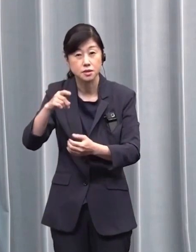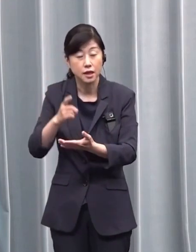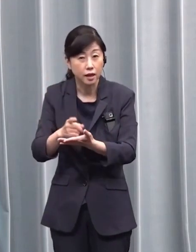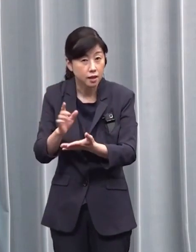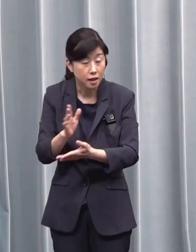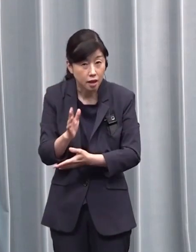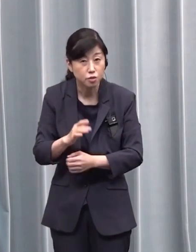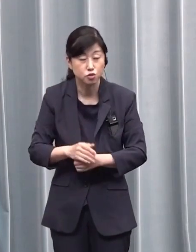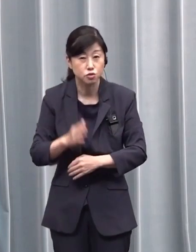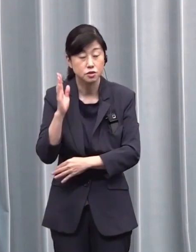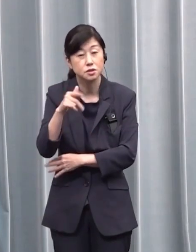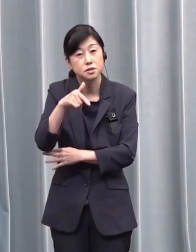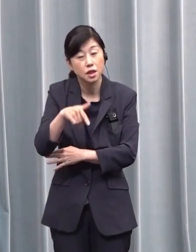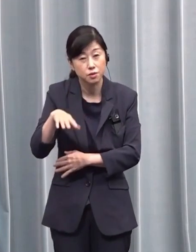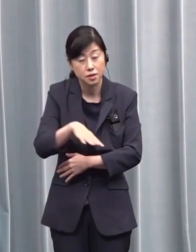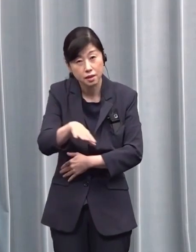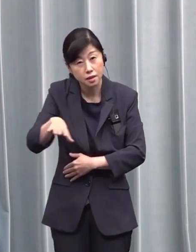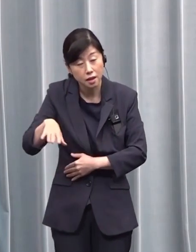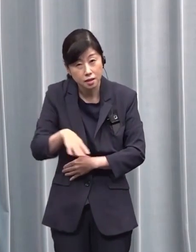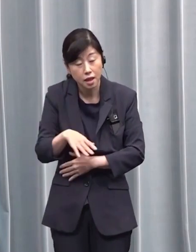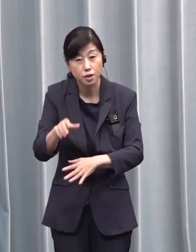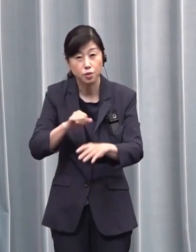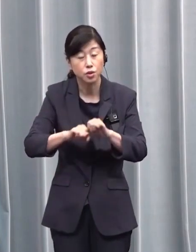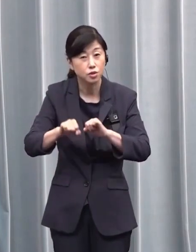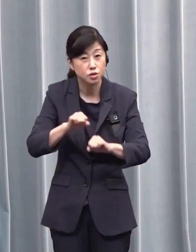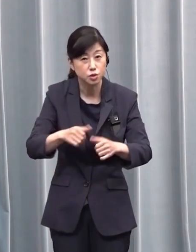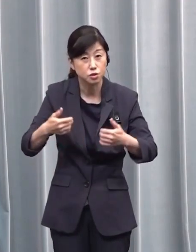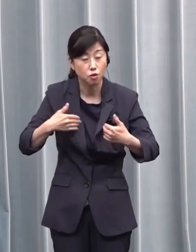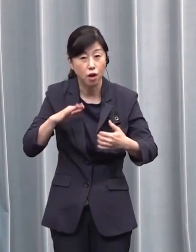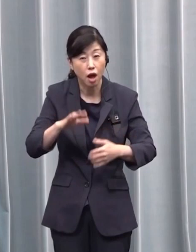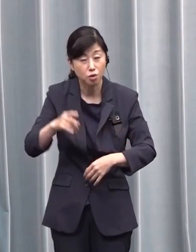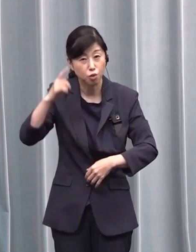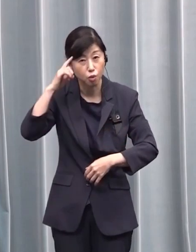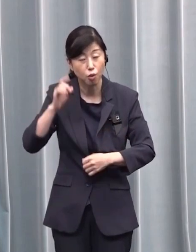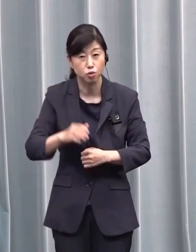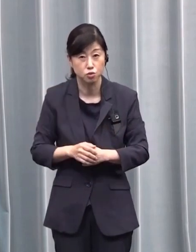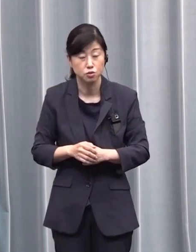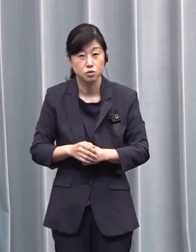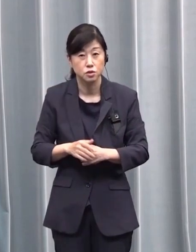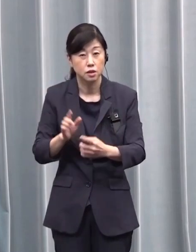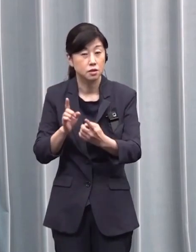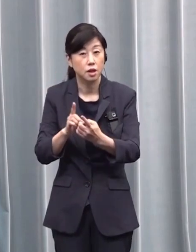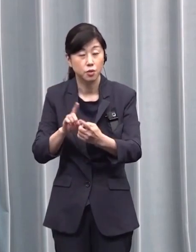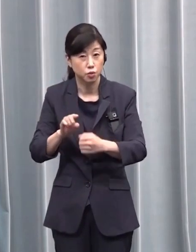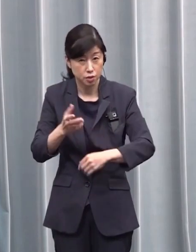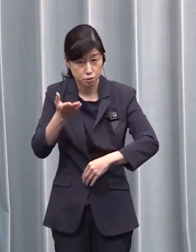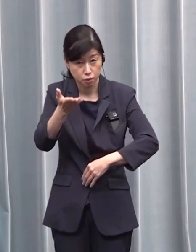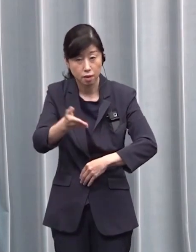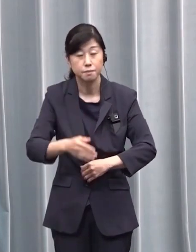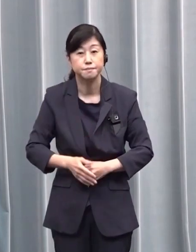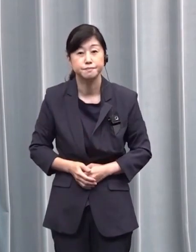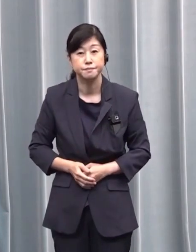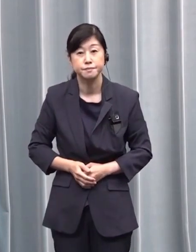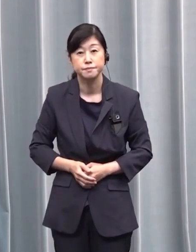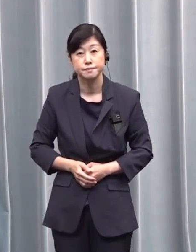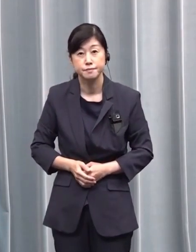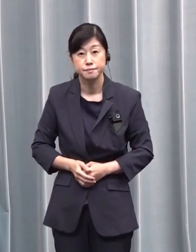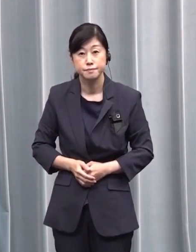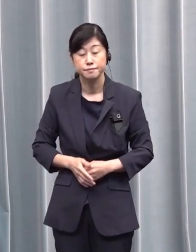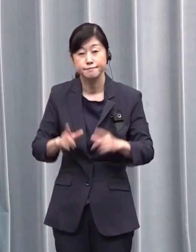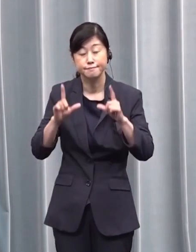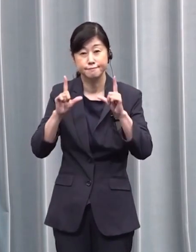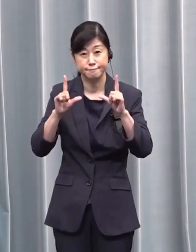必要があるんですが、いまだにそのつもりがないということなんでしょうか。警察の問題を聞いています。 ま